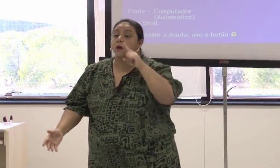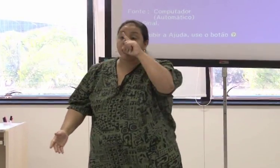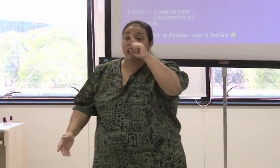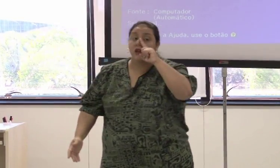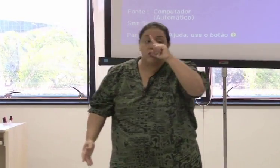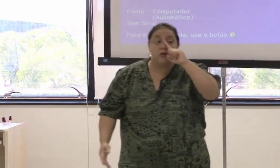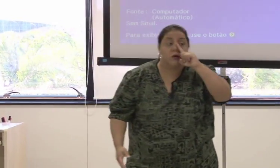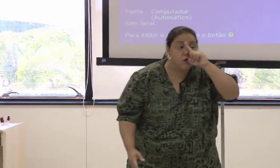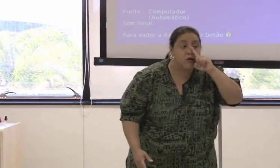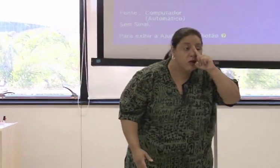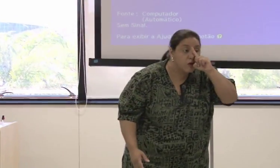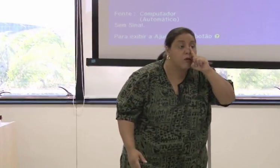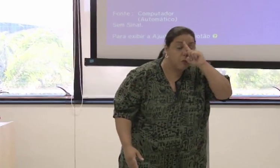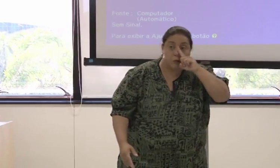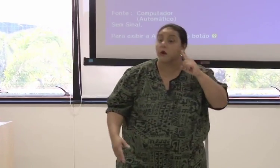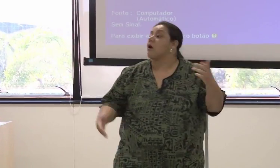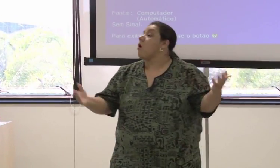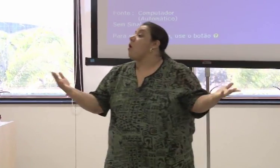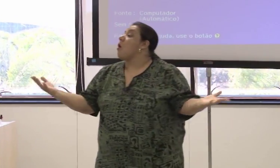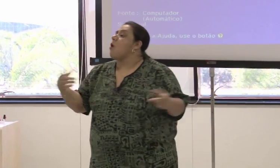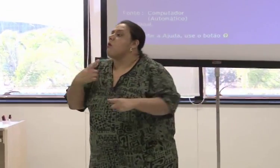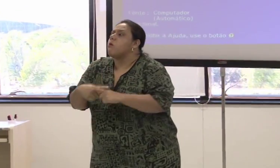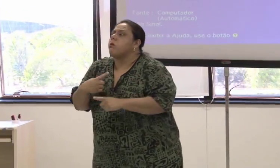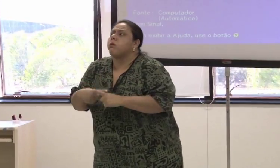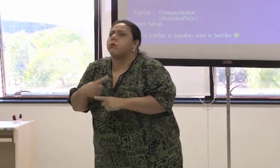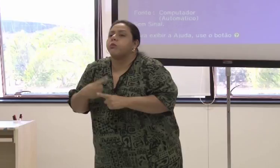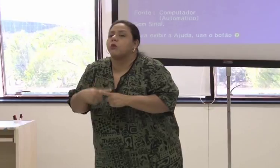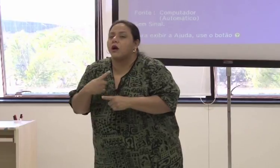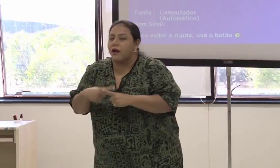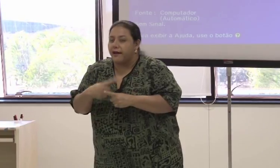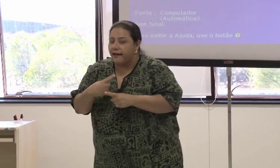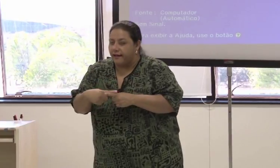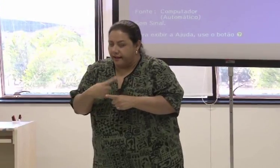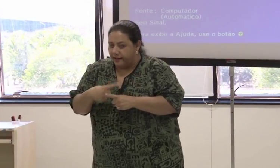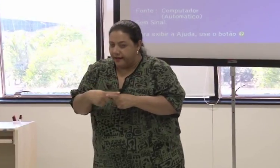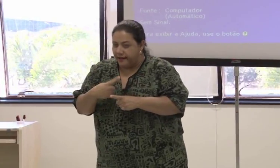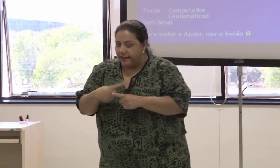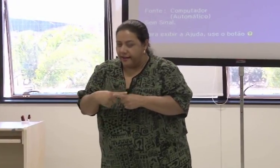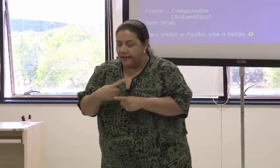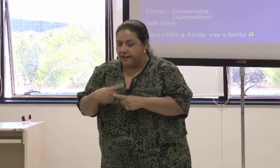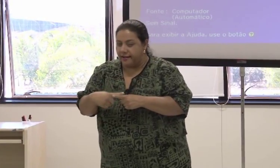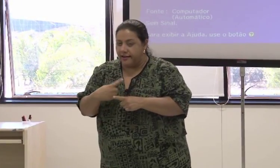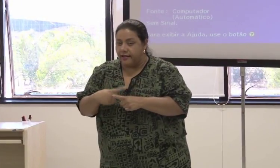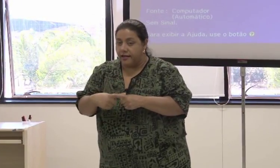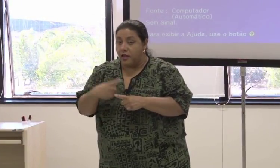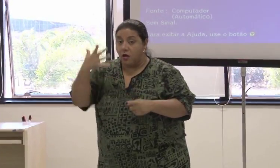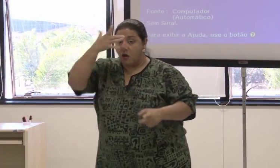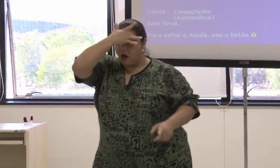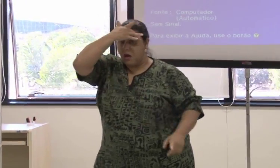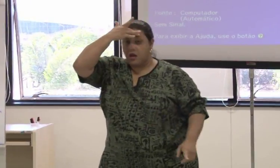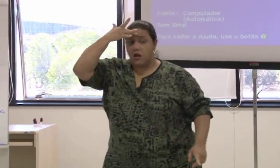Que isso? Que